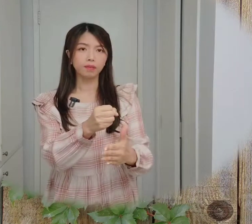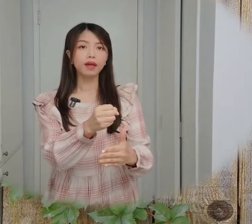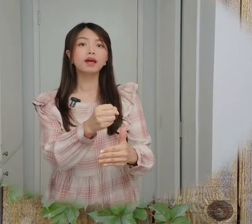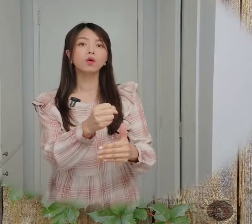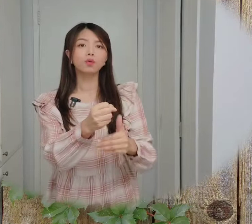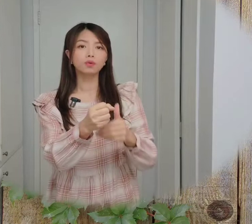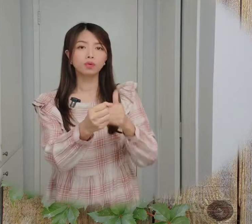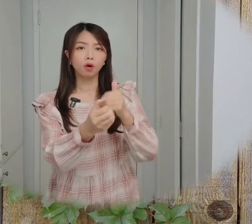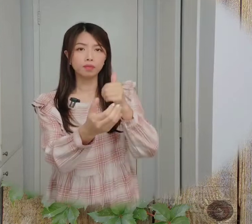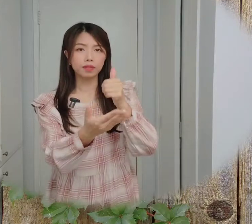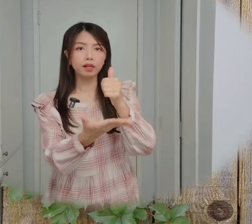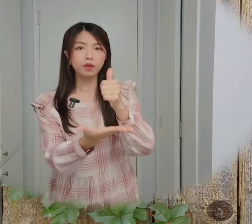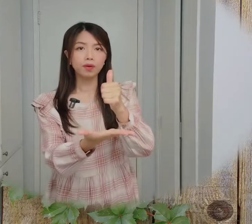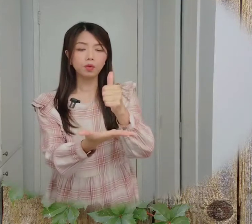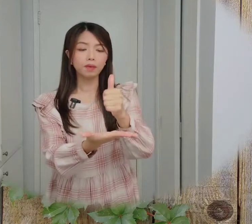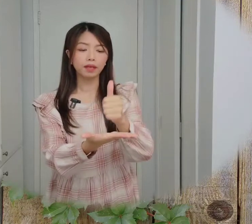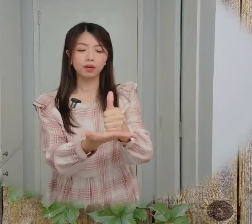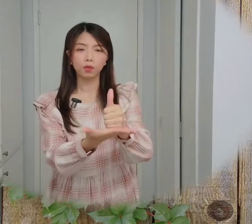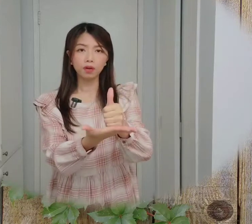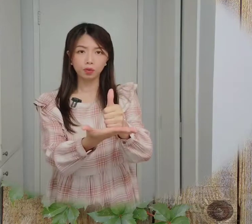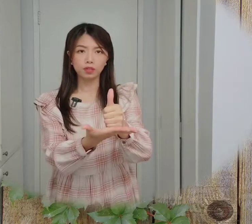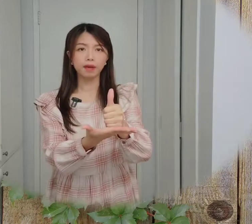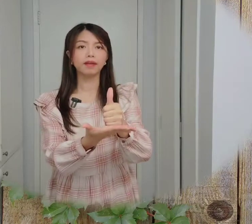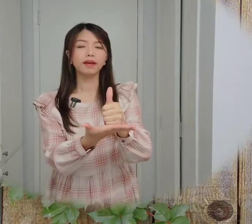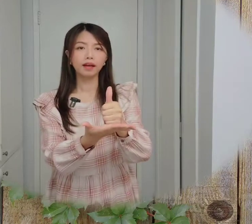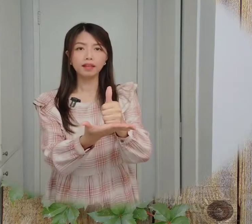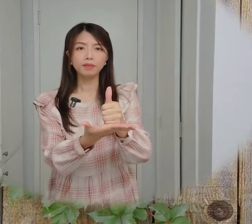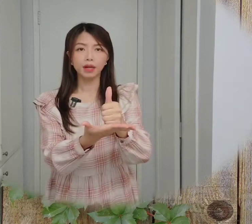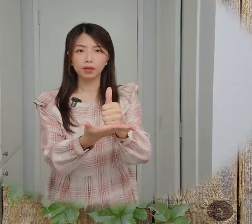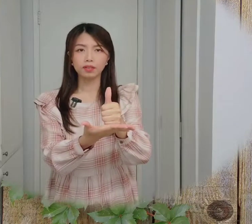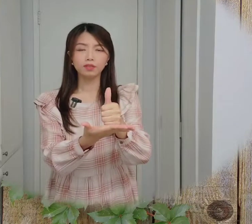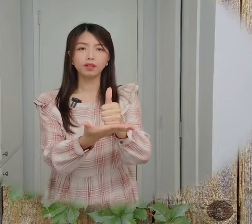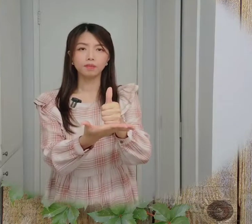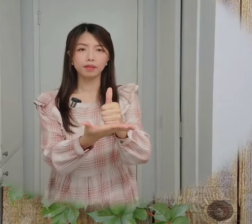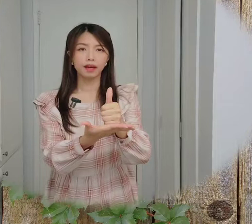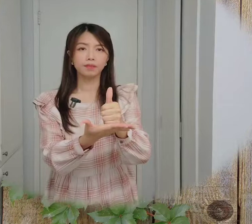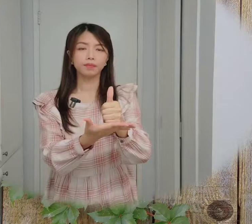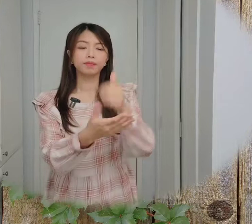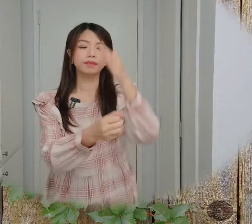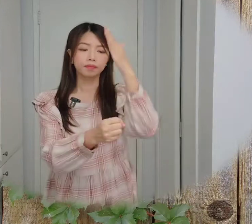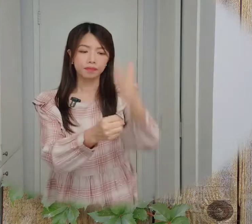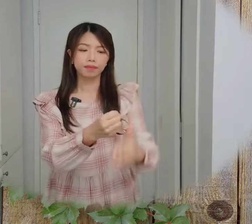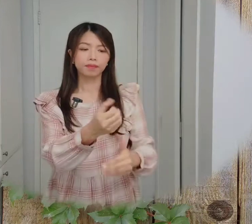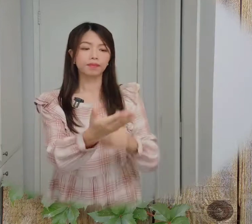내려오신 다음에 오른손 엄지를 왼손 바닥 위에 올려놓으시면 하나님이라고 하는 뜻의 수어가 됩니다.